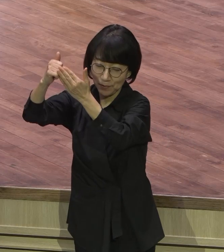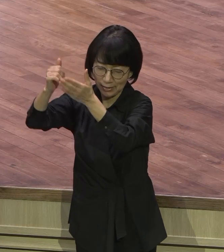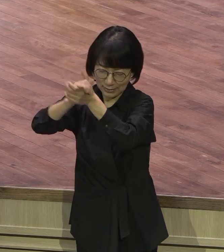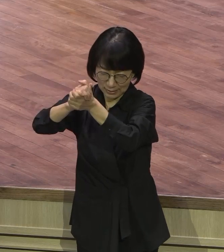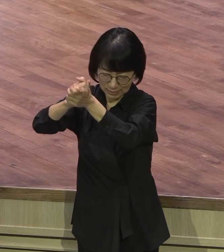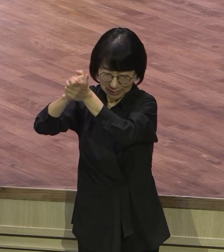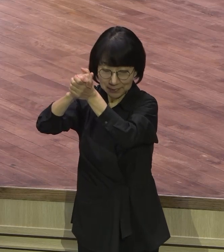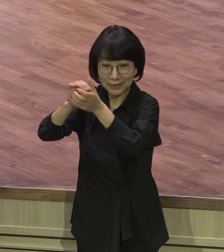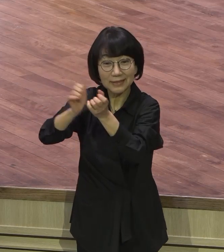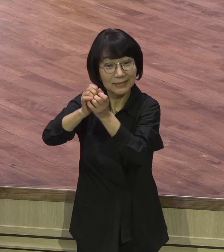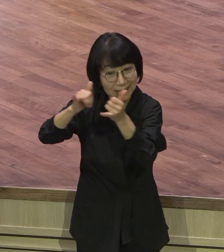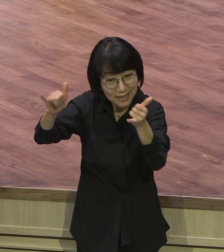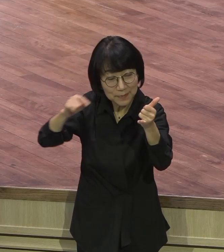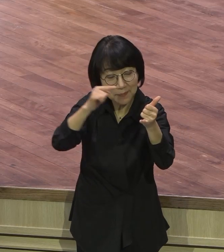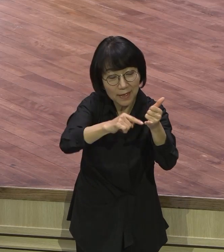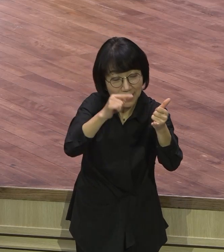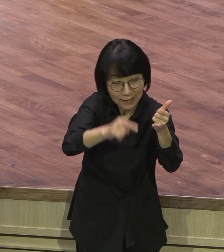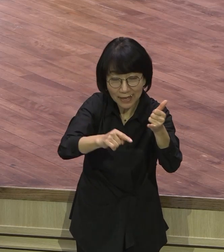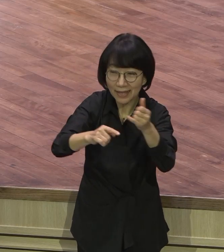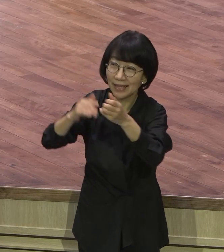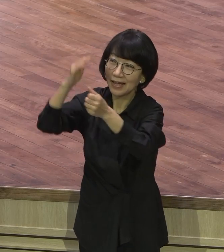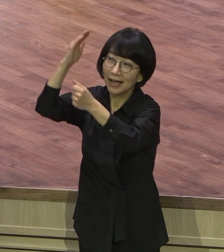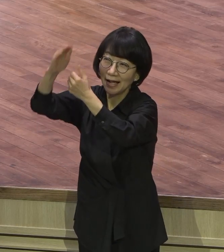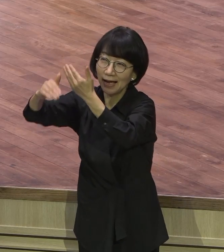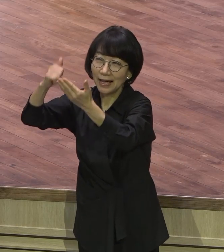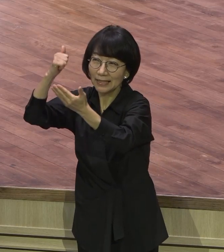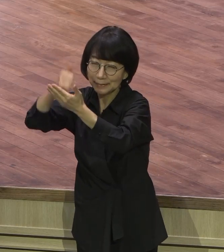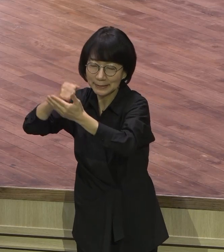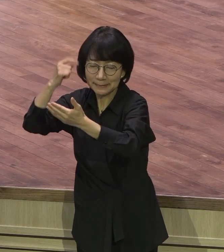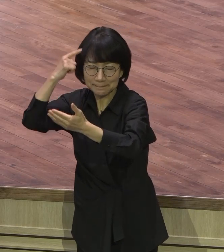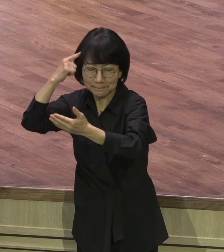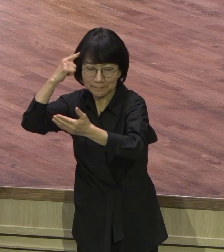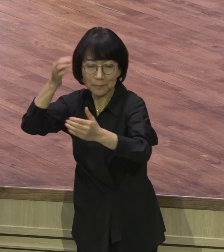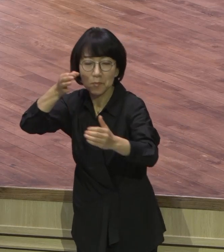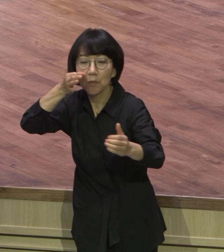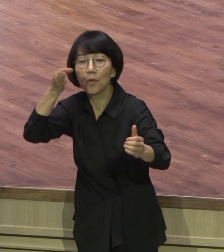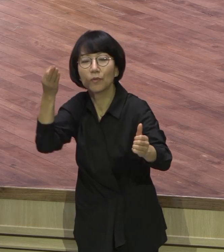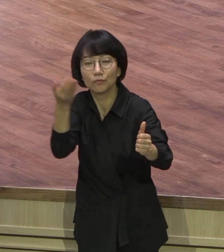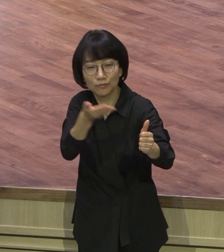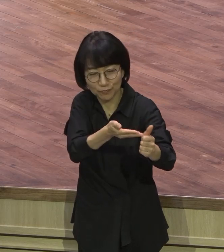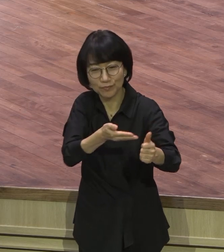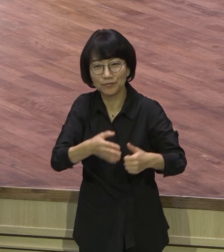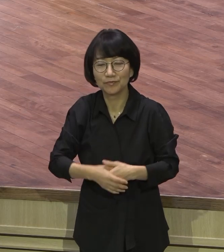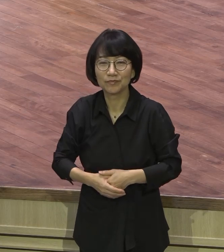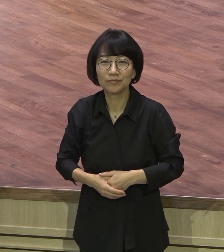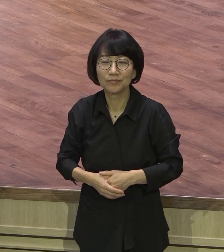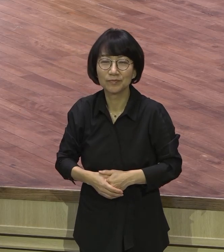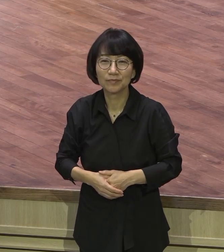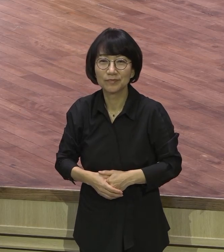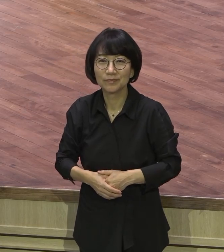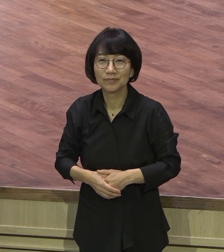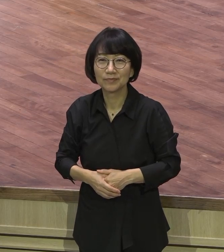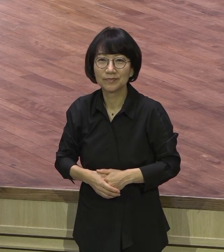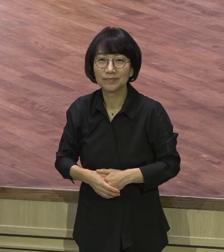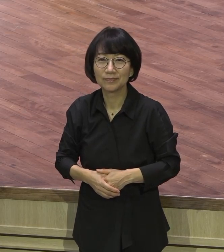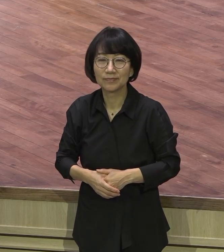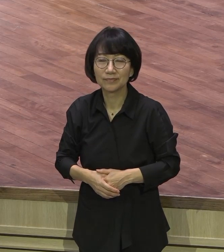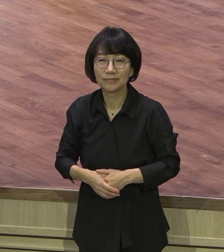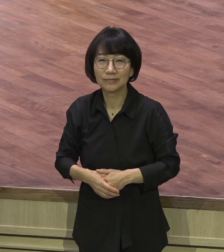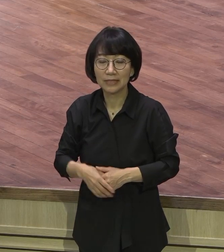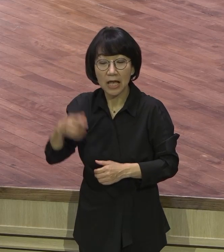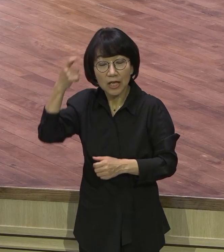사람에게 하나님이 뭐요? 생각을 틀어놓는 거예요 하나님이 생각을 틀어놓는다 영적 사기